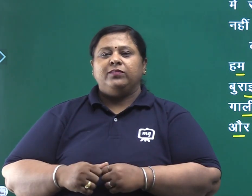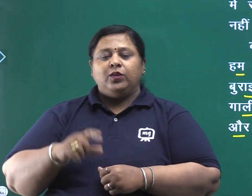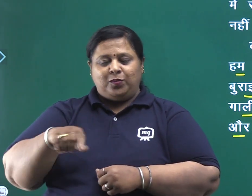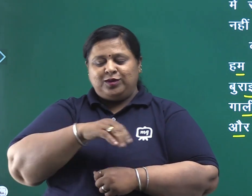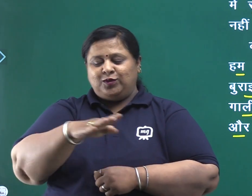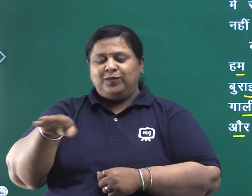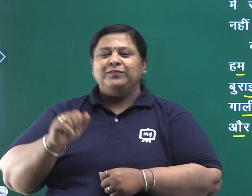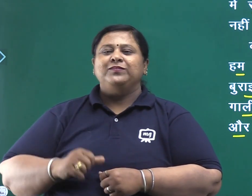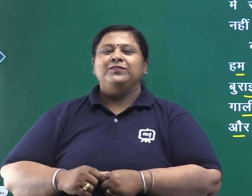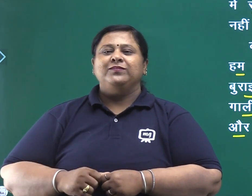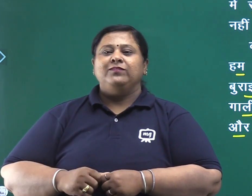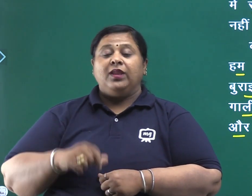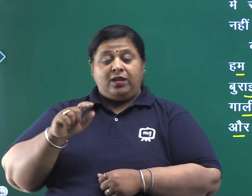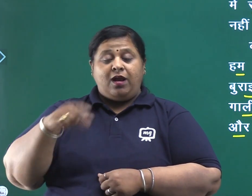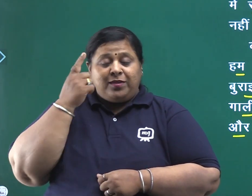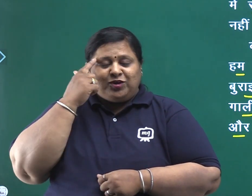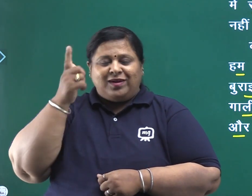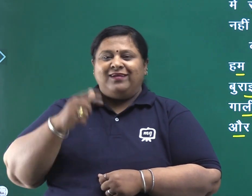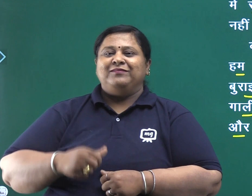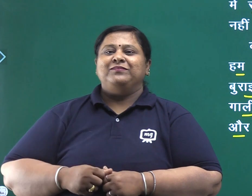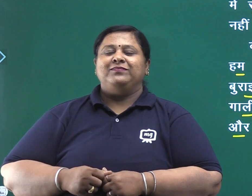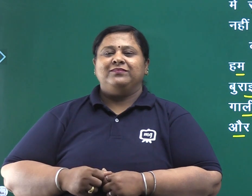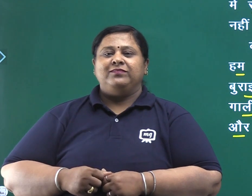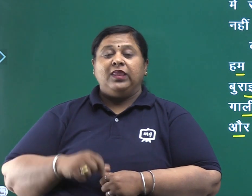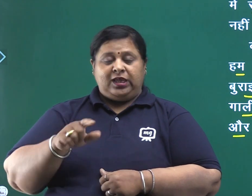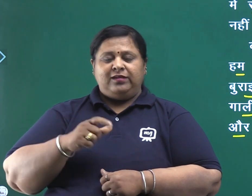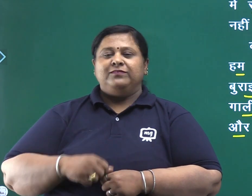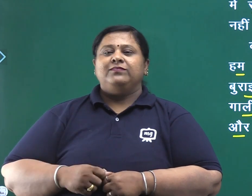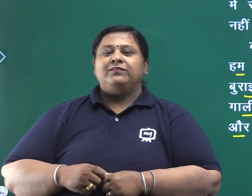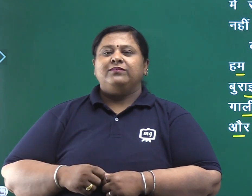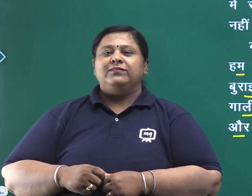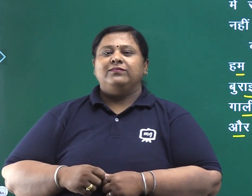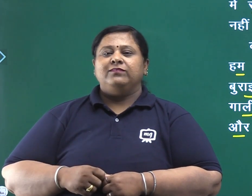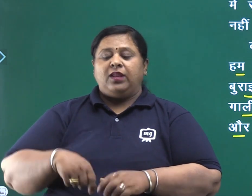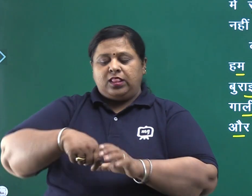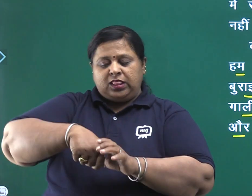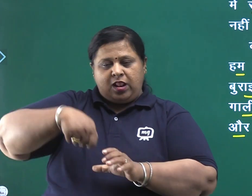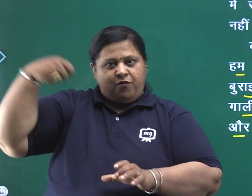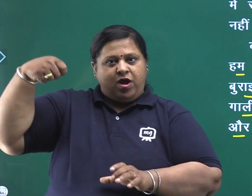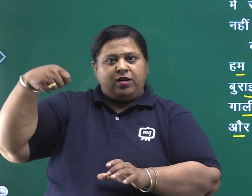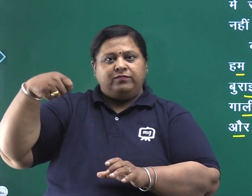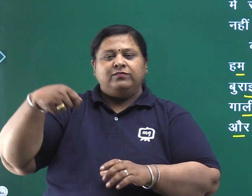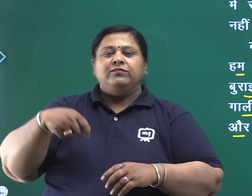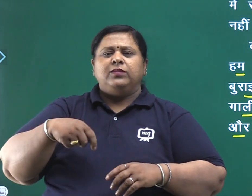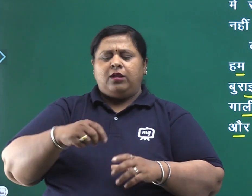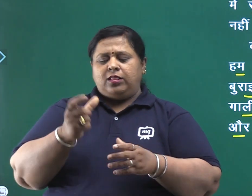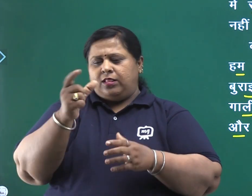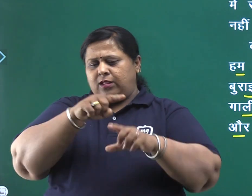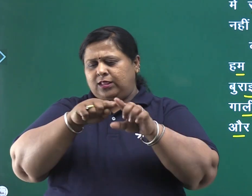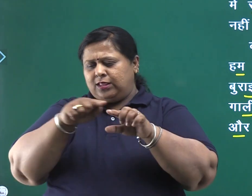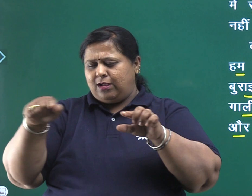तो बच्चों, यहाँ हमने जाना कि तलवार की